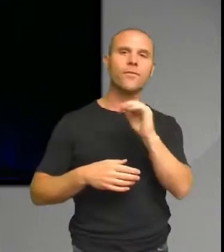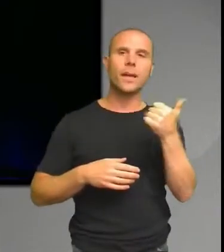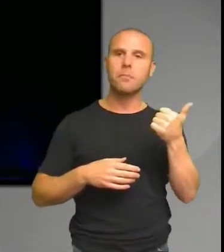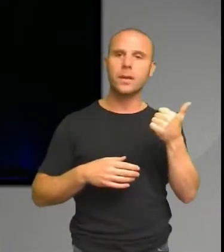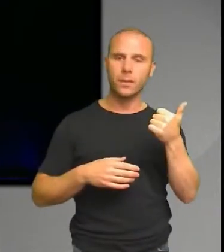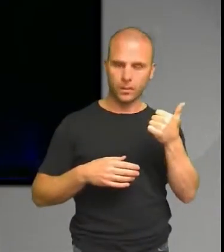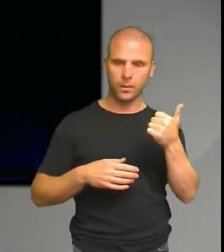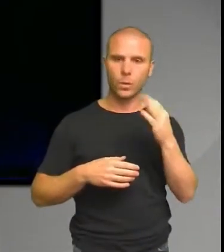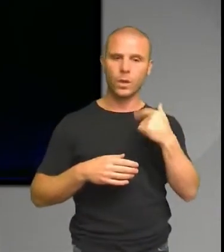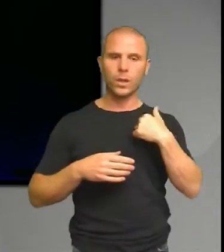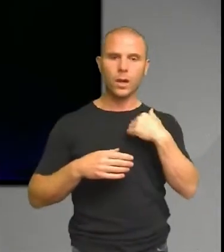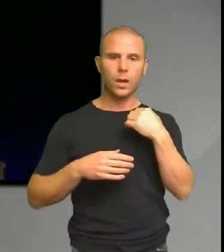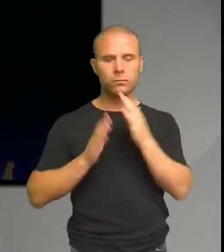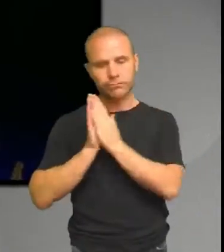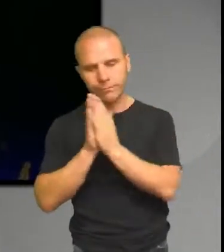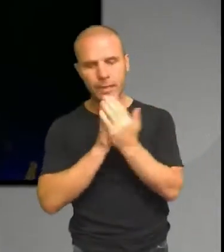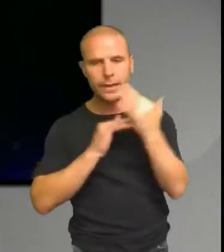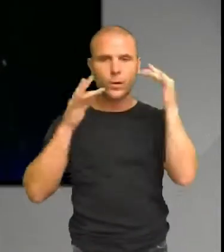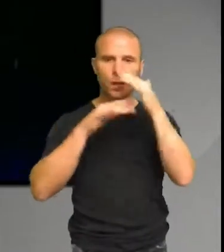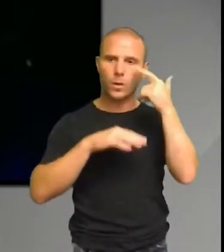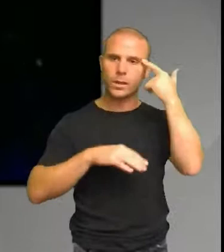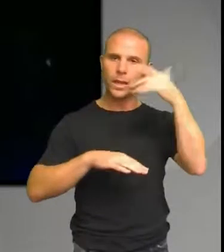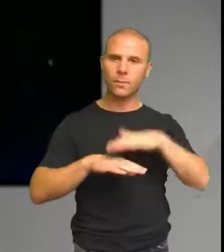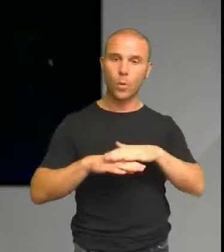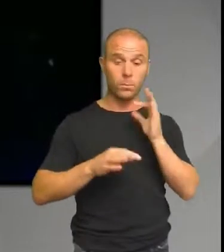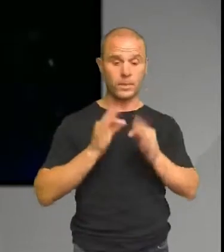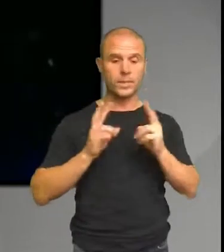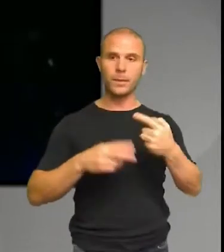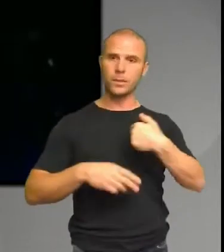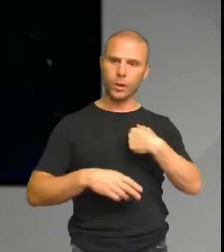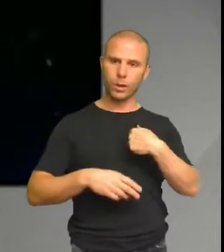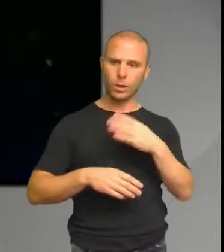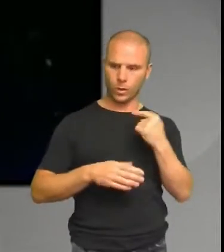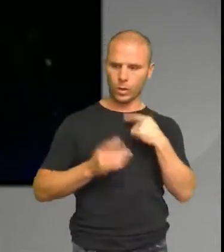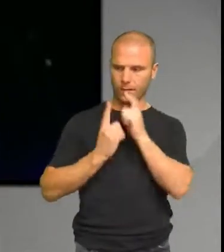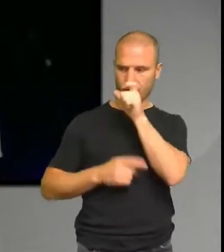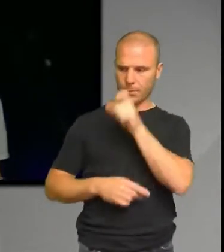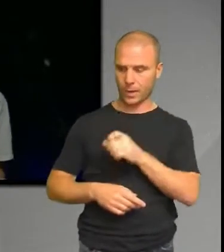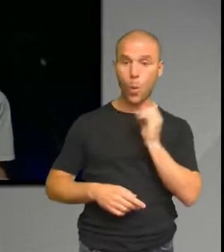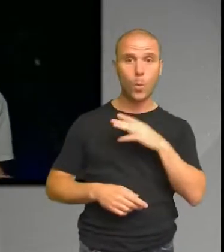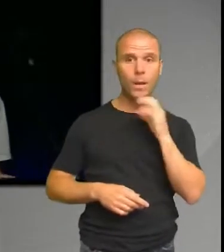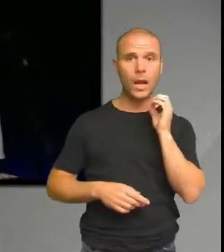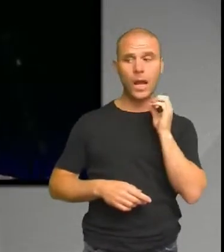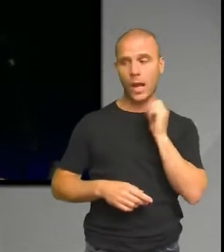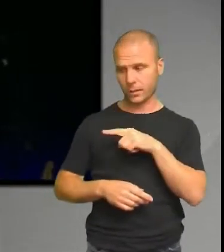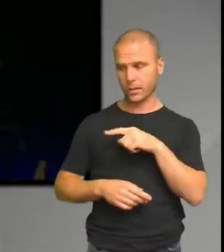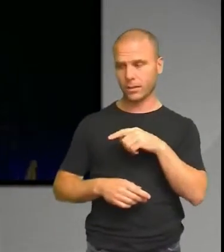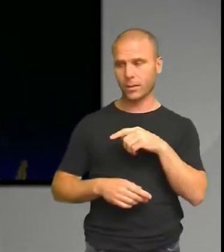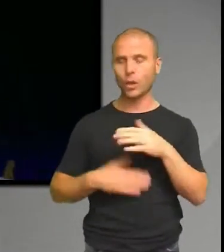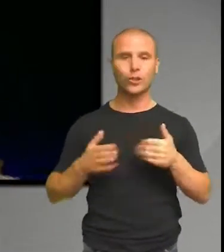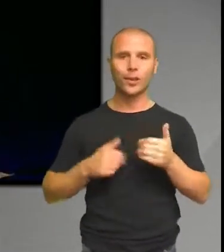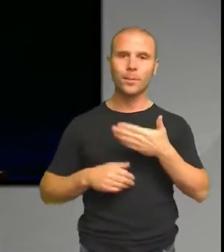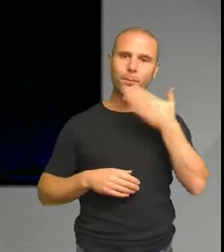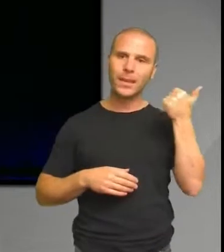vilja att ni funderar och tänker på, precis som jag gjorde när jag träffade den här mannen, om han verkligen gör mest nytta för